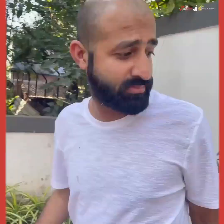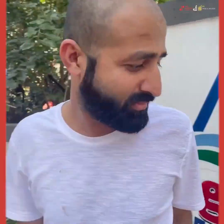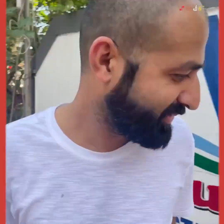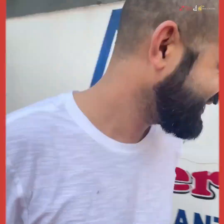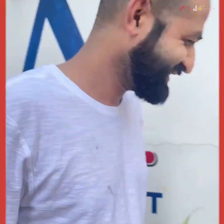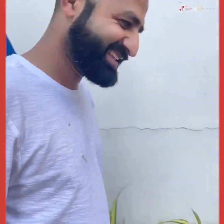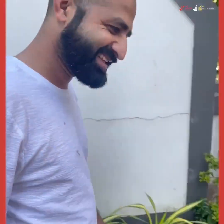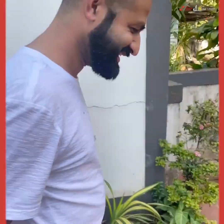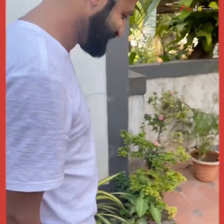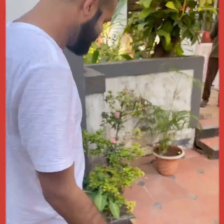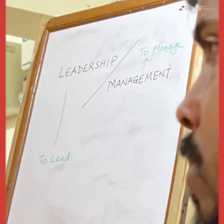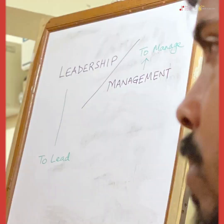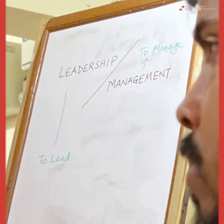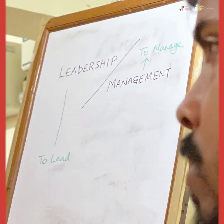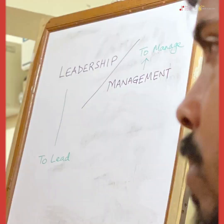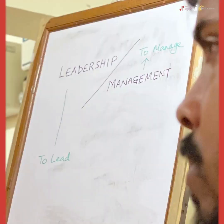को ढूंढते हुए,